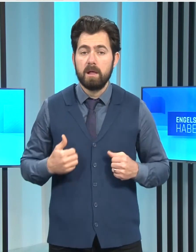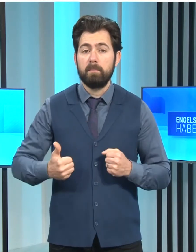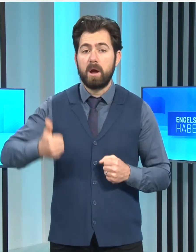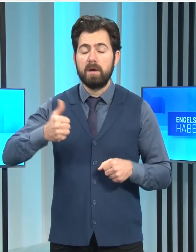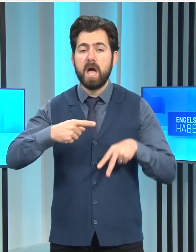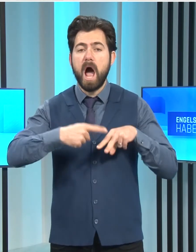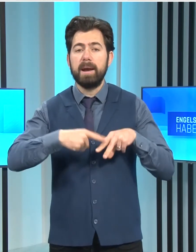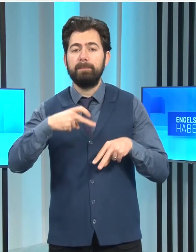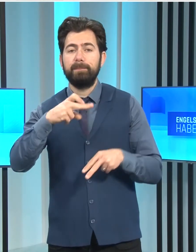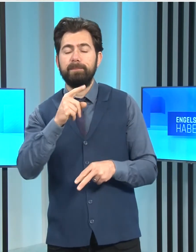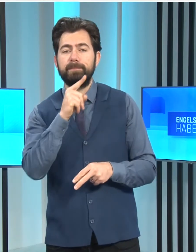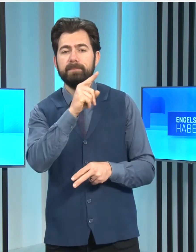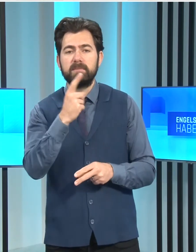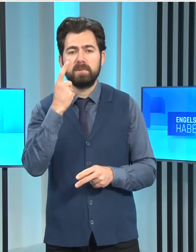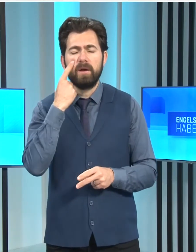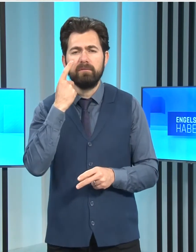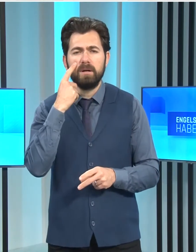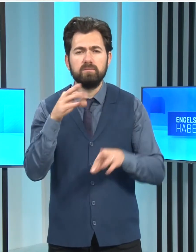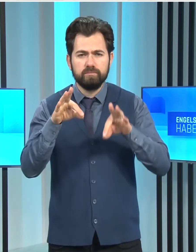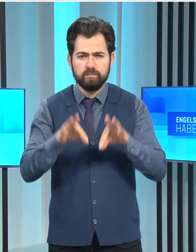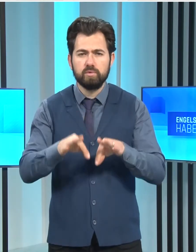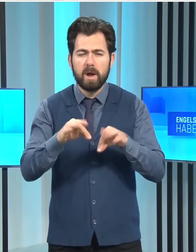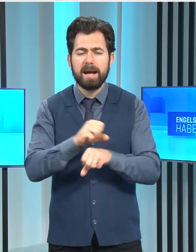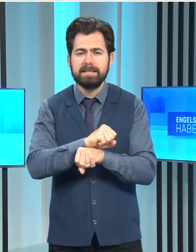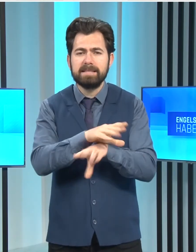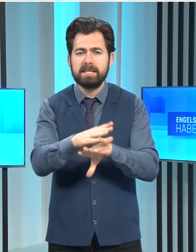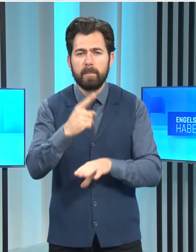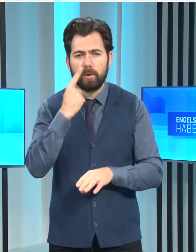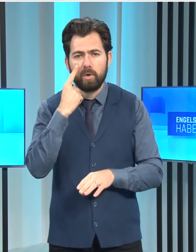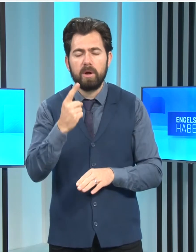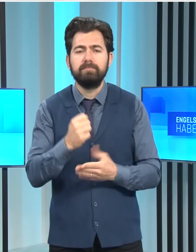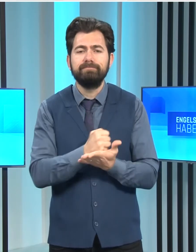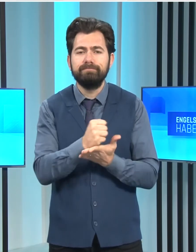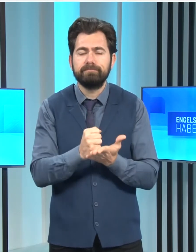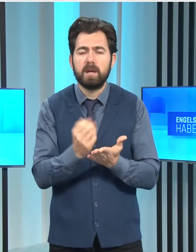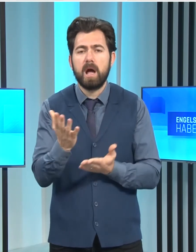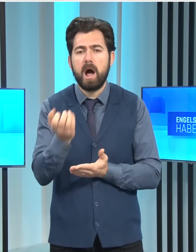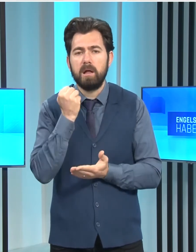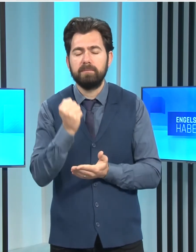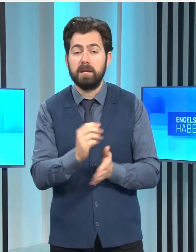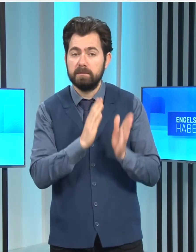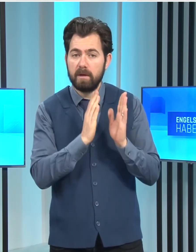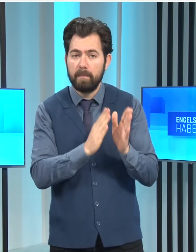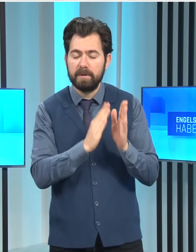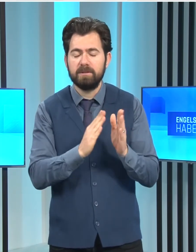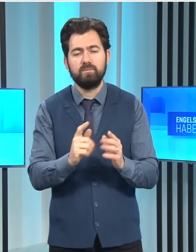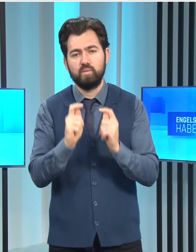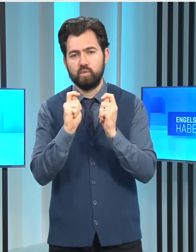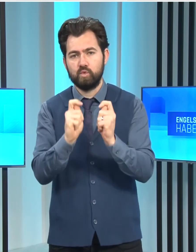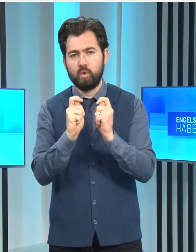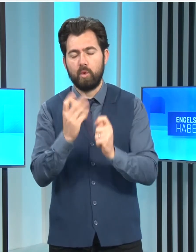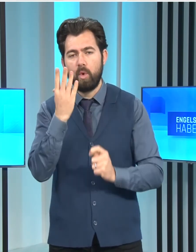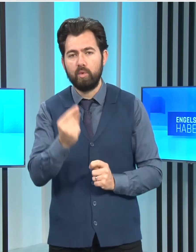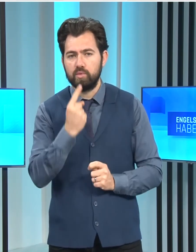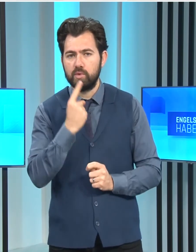Sağlık Bakanı Ali Pilli, devletin mevcut sistemde ilaç alımlarına devam etmesinin mümkün